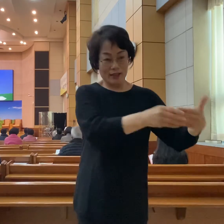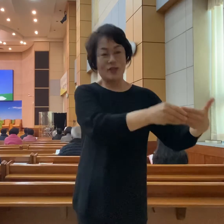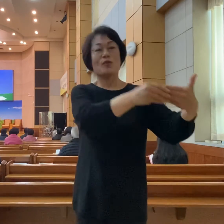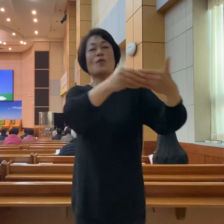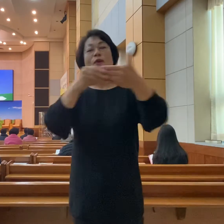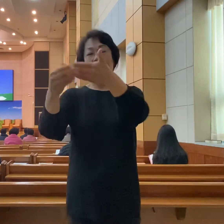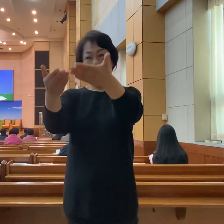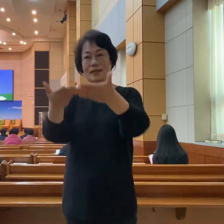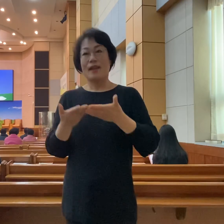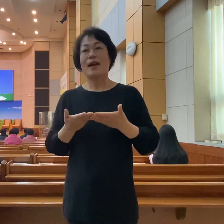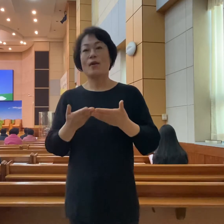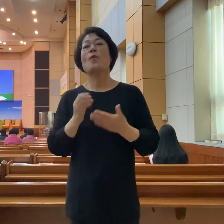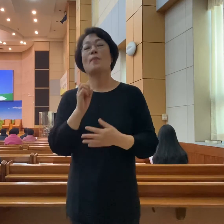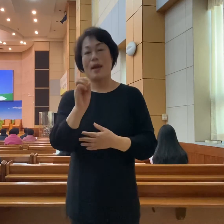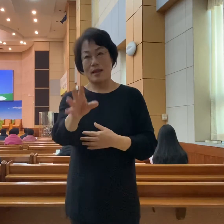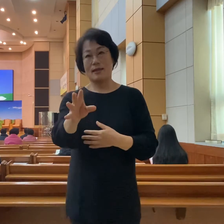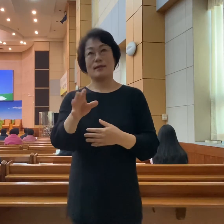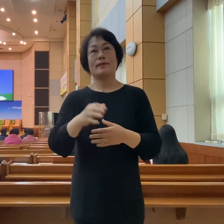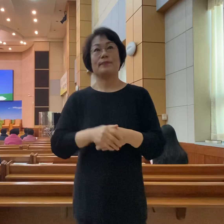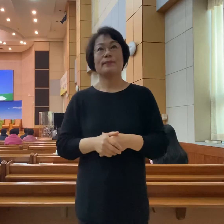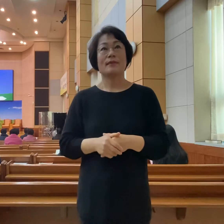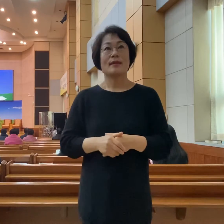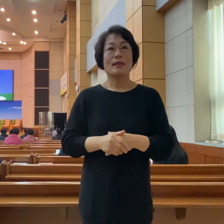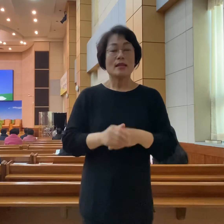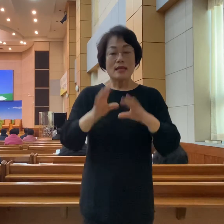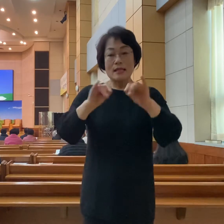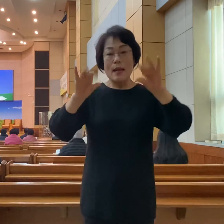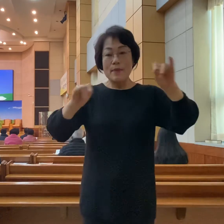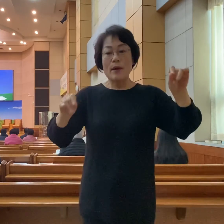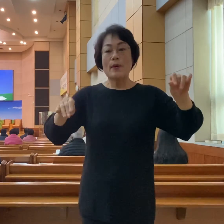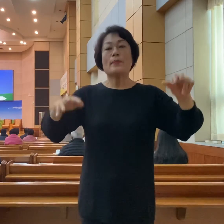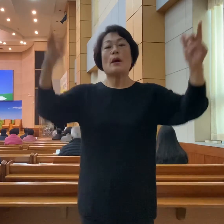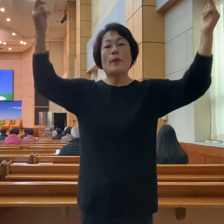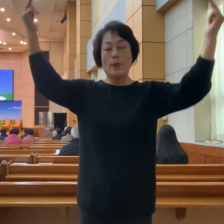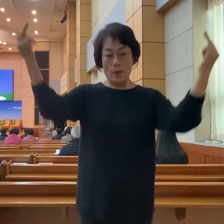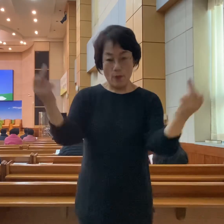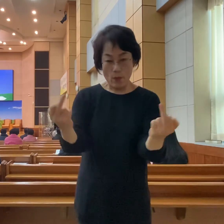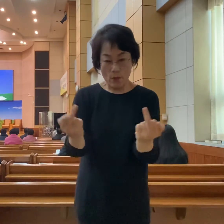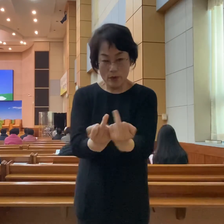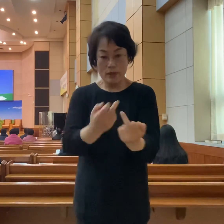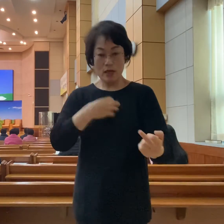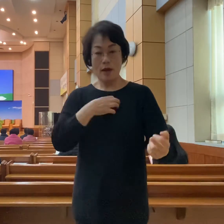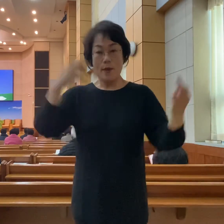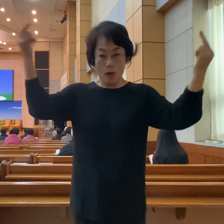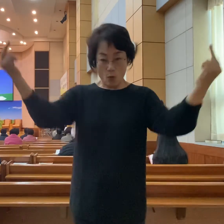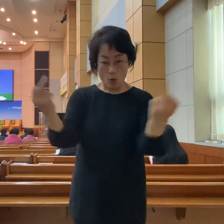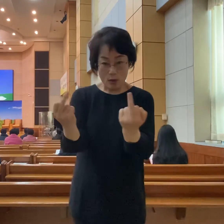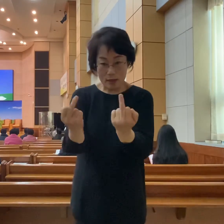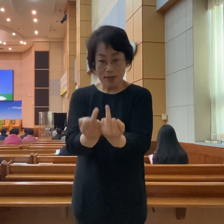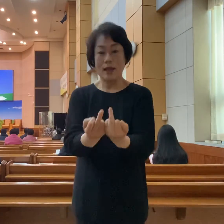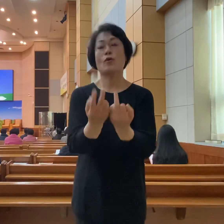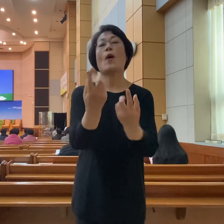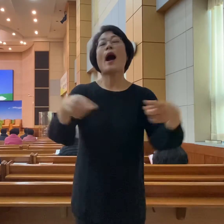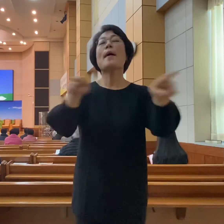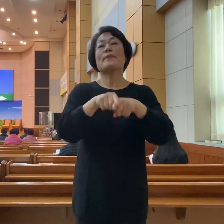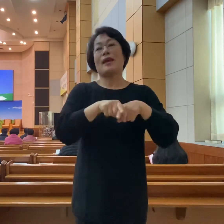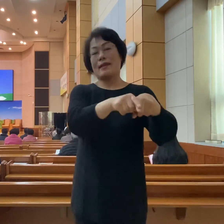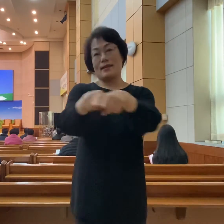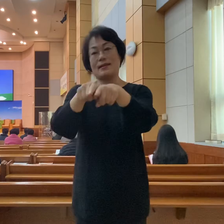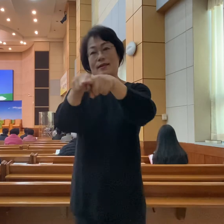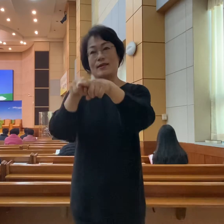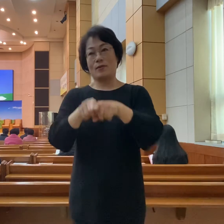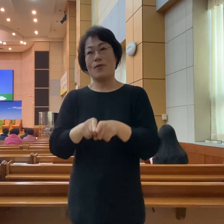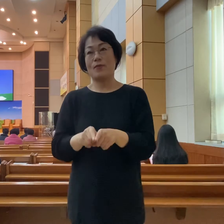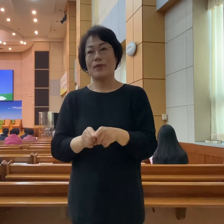인도하신다고 그렇게 말씀하고 사망의 음침한 골짜기까지도 같이 가신다. 원수의 목전에서